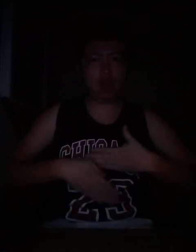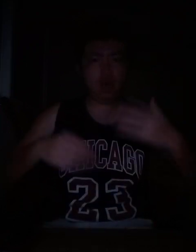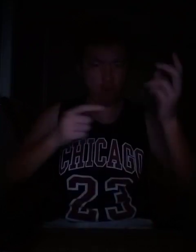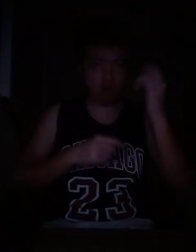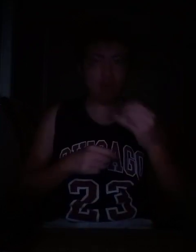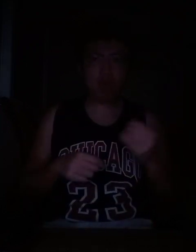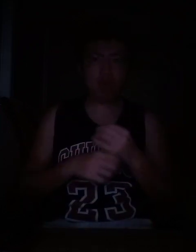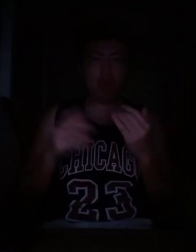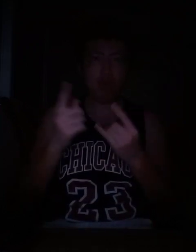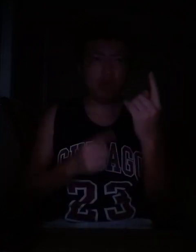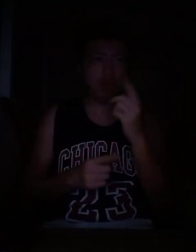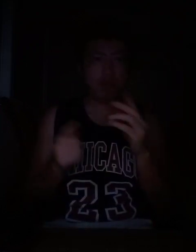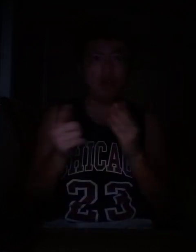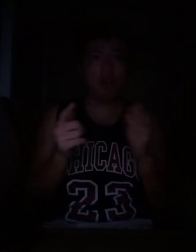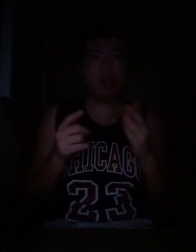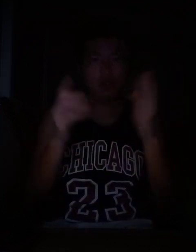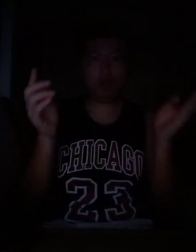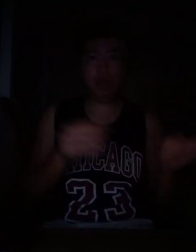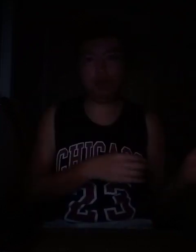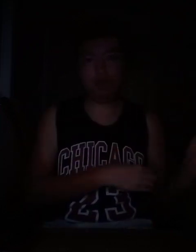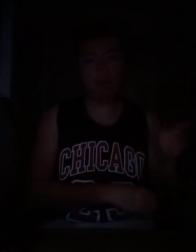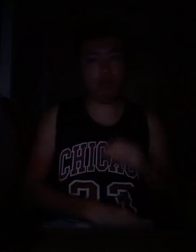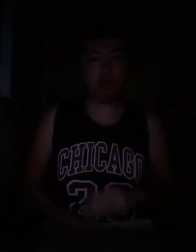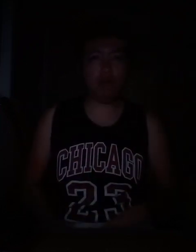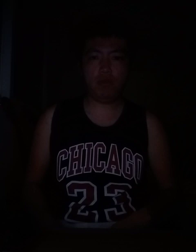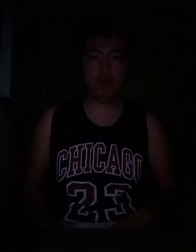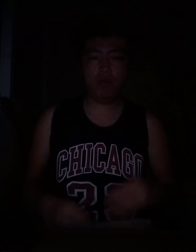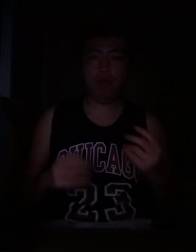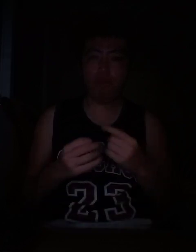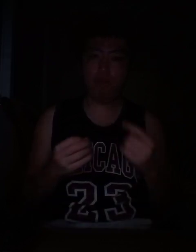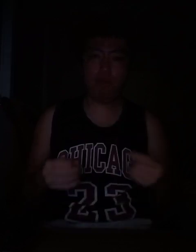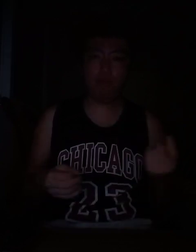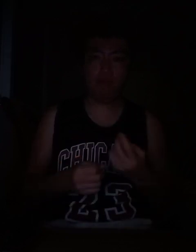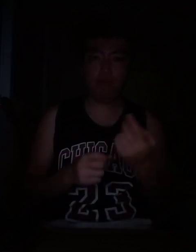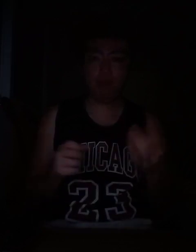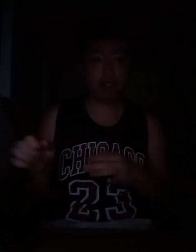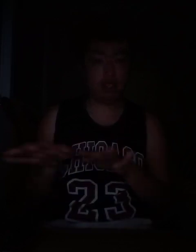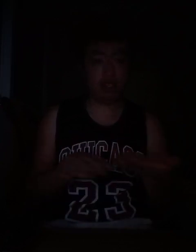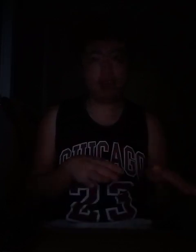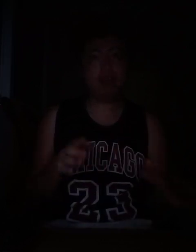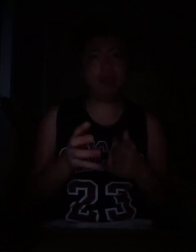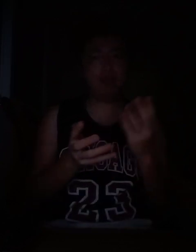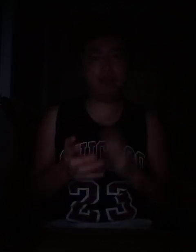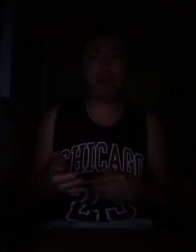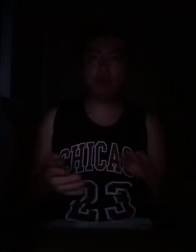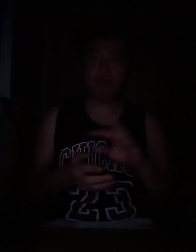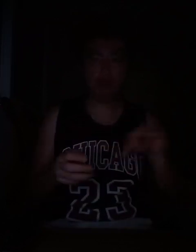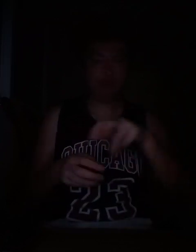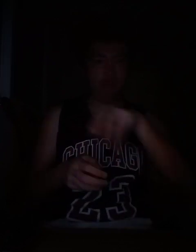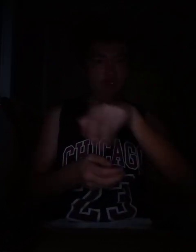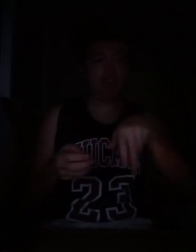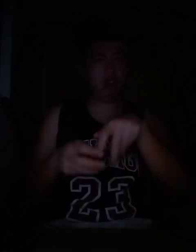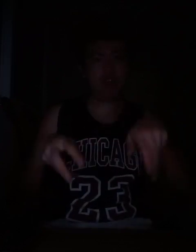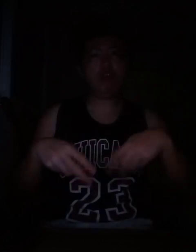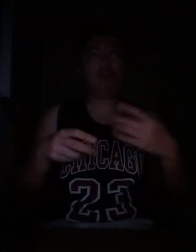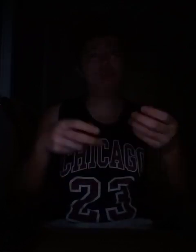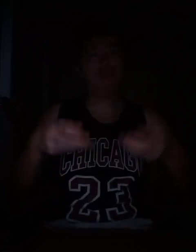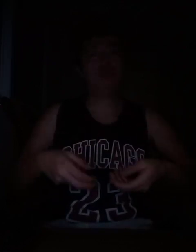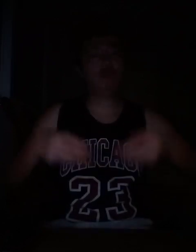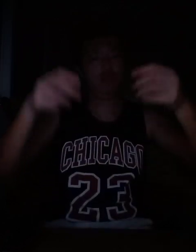안내소 등도 육지로 옮겨졌습니다. 울산과 전남 등 바닷가를 접한 지역들도 크레인을 이용해 어선들을 육지로 옮기는가